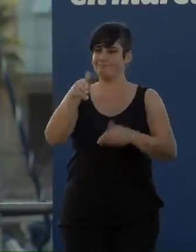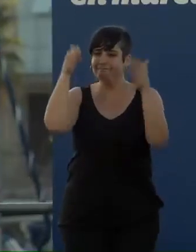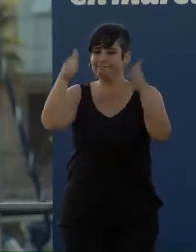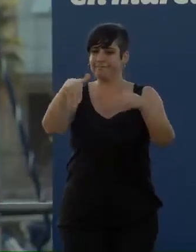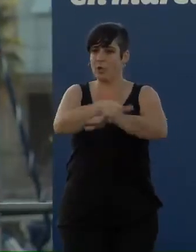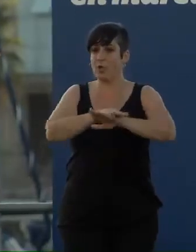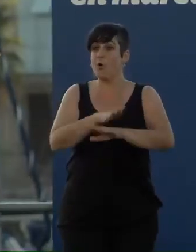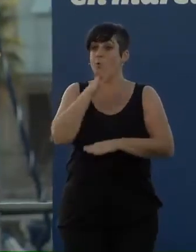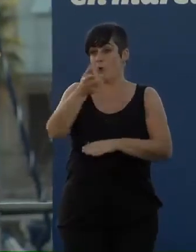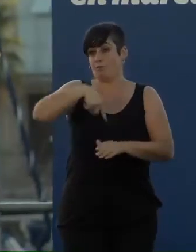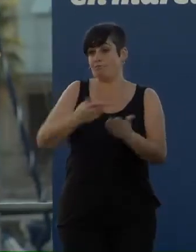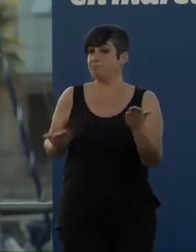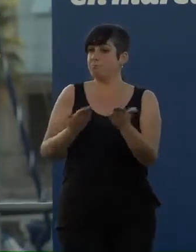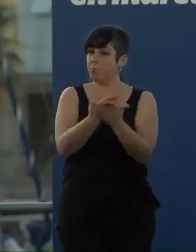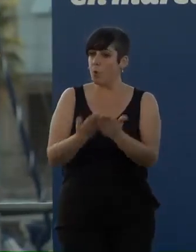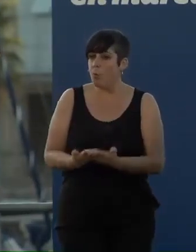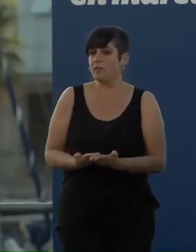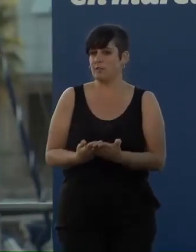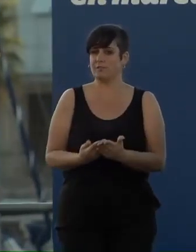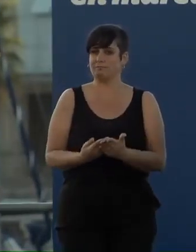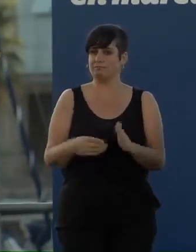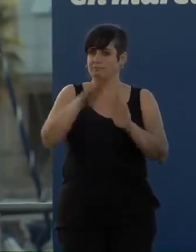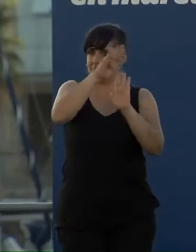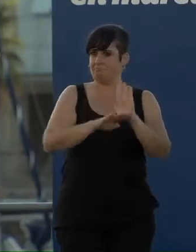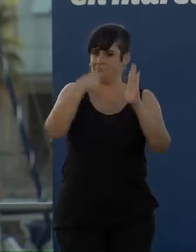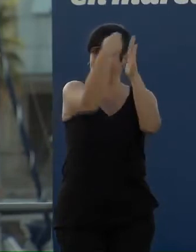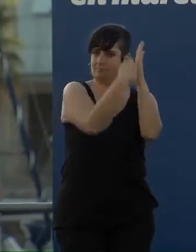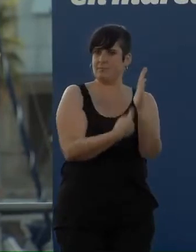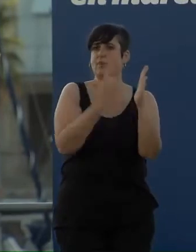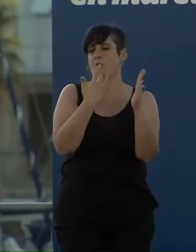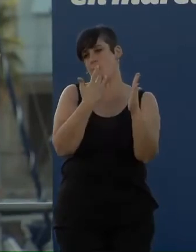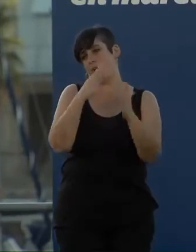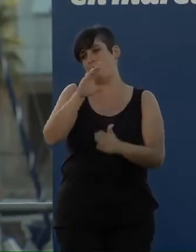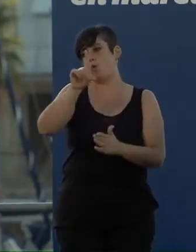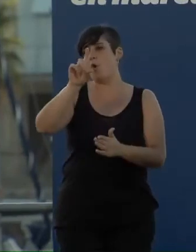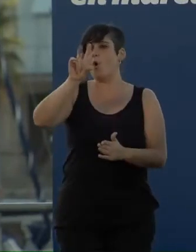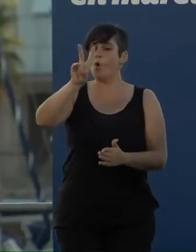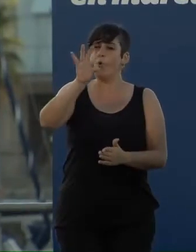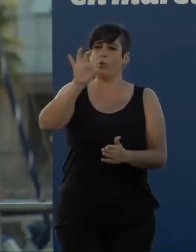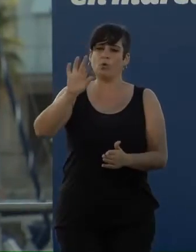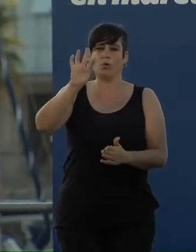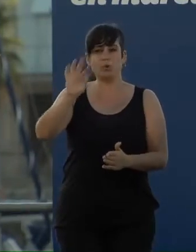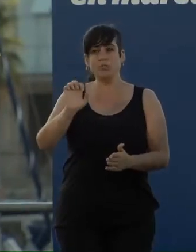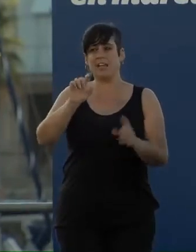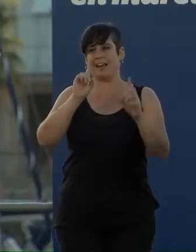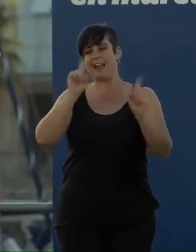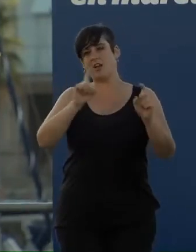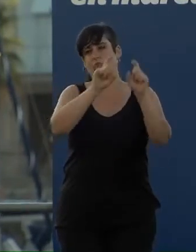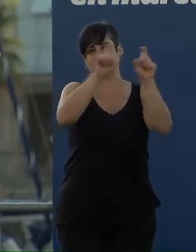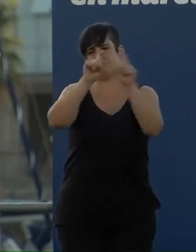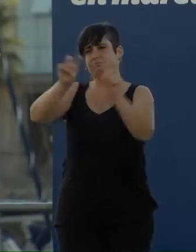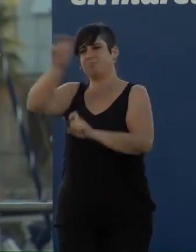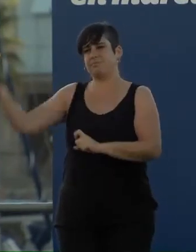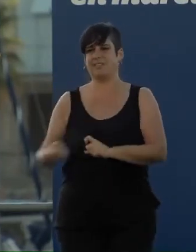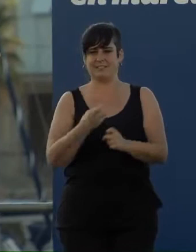electoral propuestas solventes propuestas de caráter industrial aposta por los clusters por cluster de automoción por los cluster de aluminio por los cluster de Madeira para